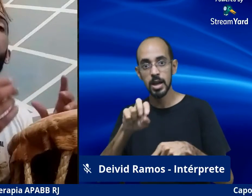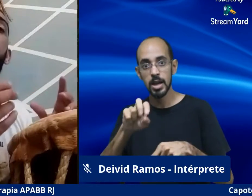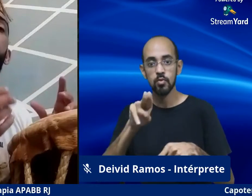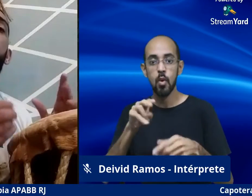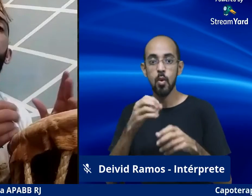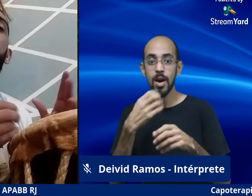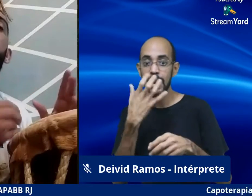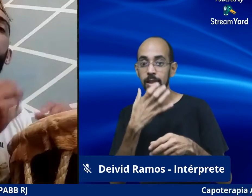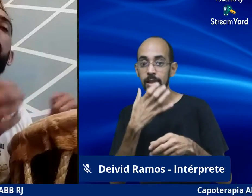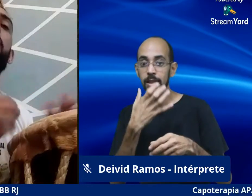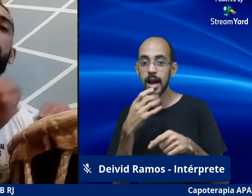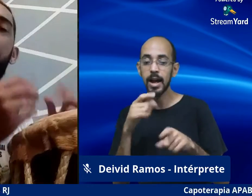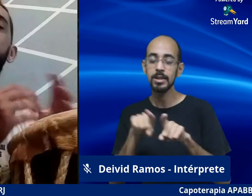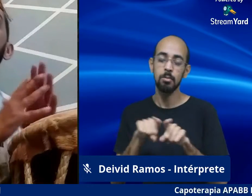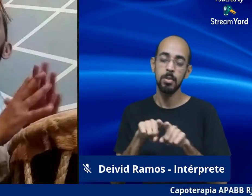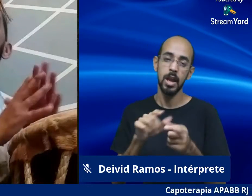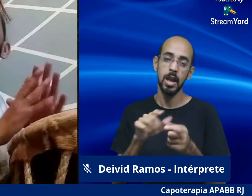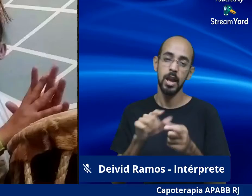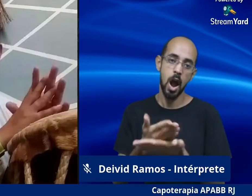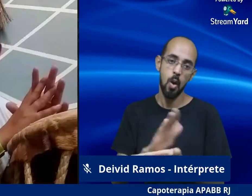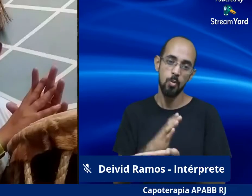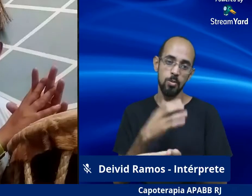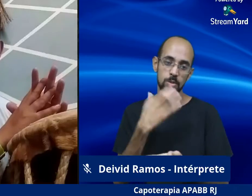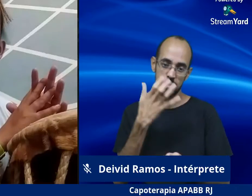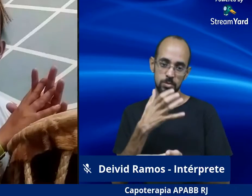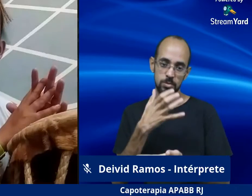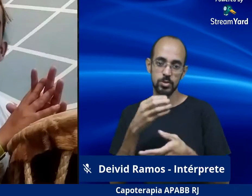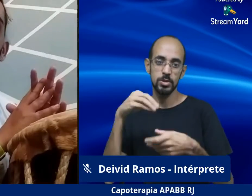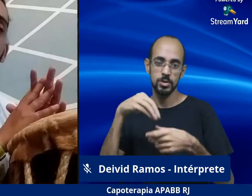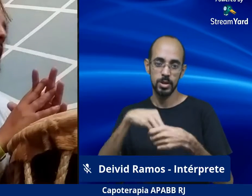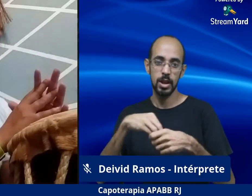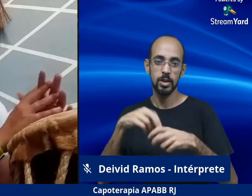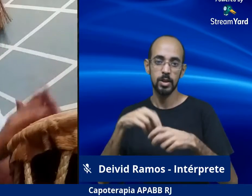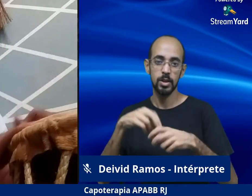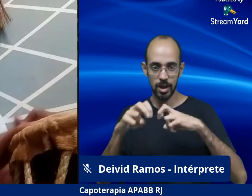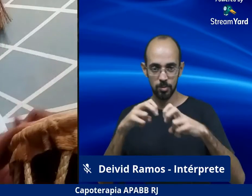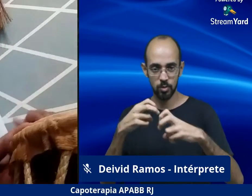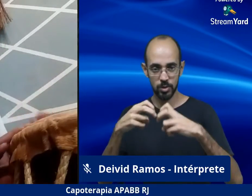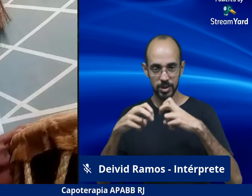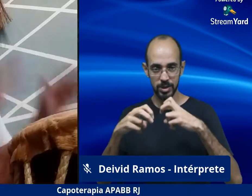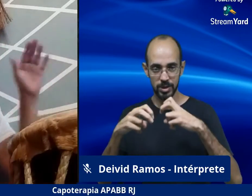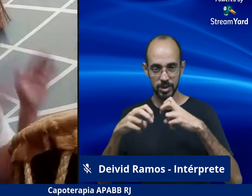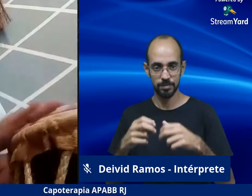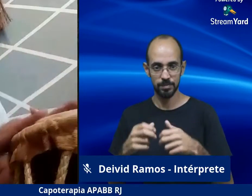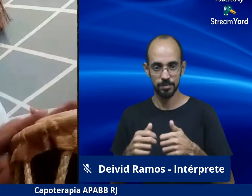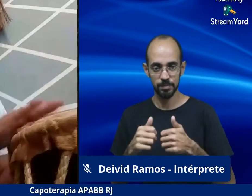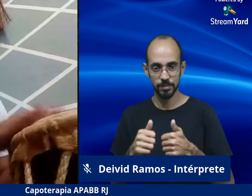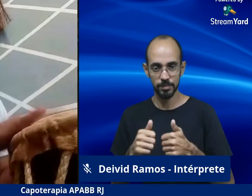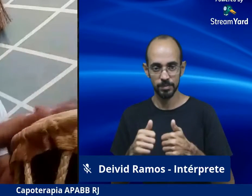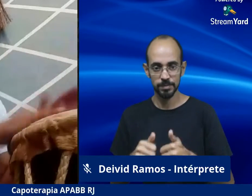dentro da capoeira quando a gente está trabalhando o samba de roda.